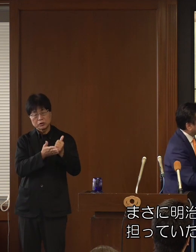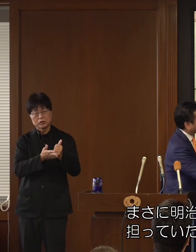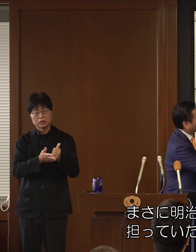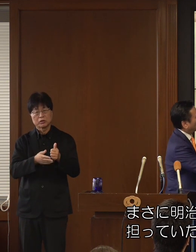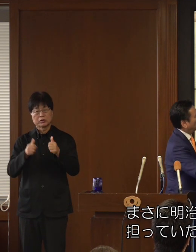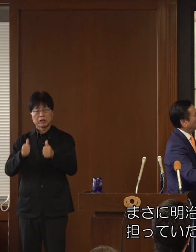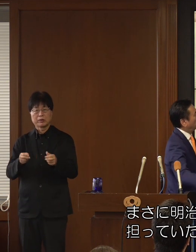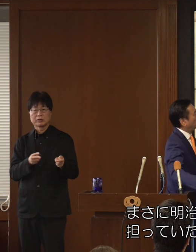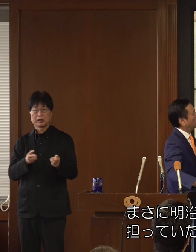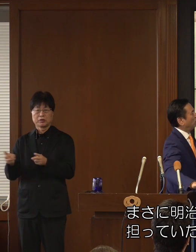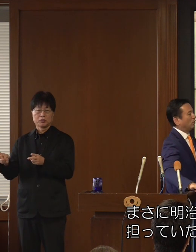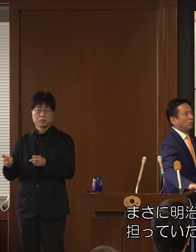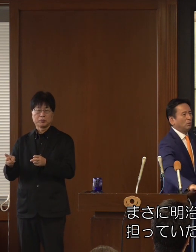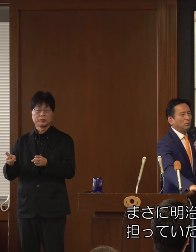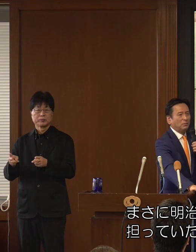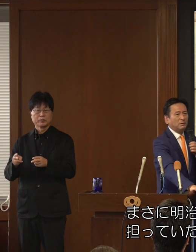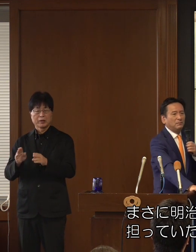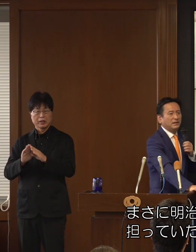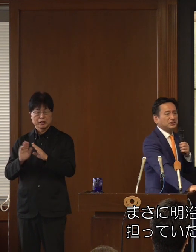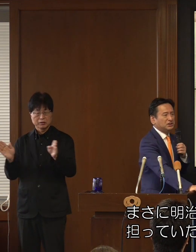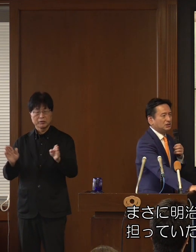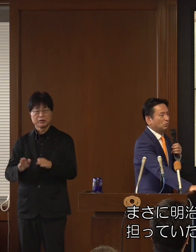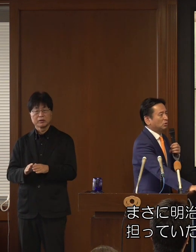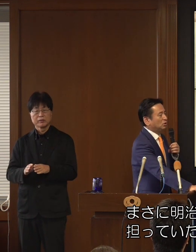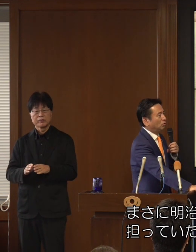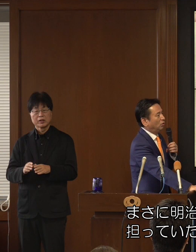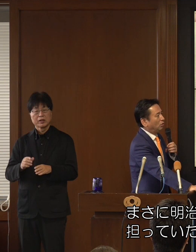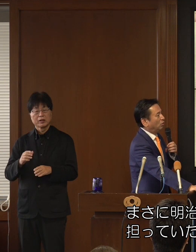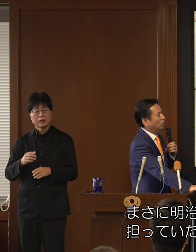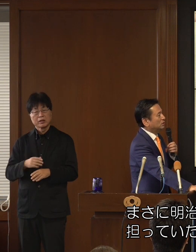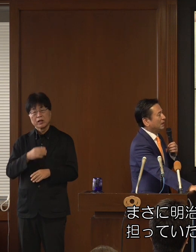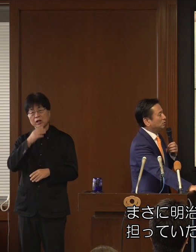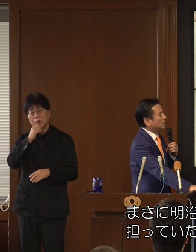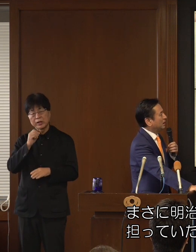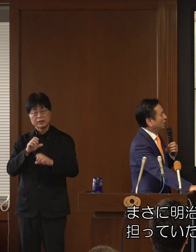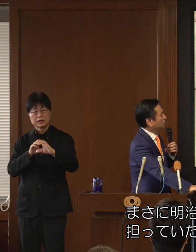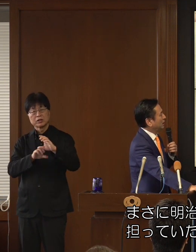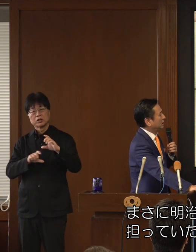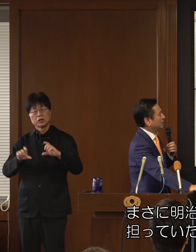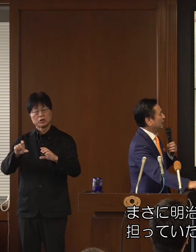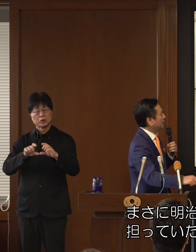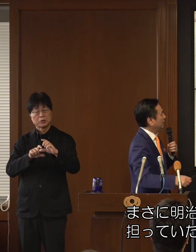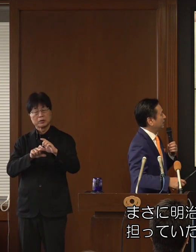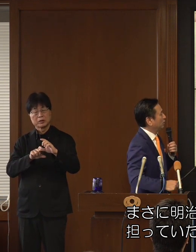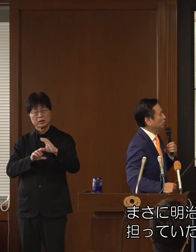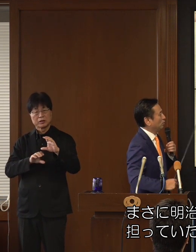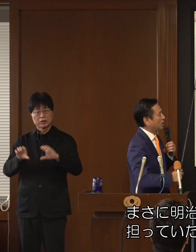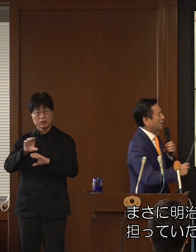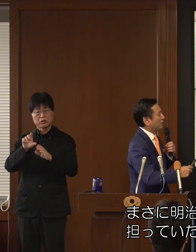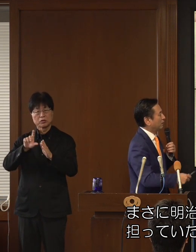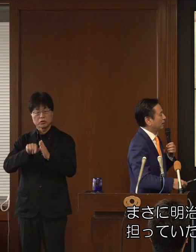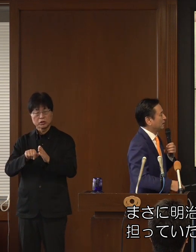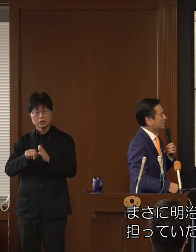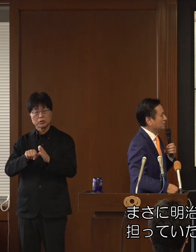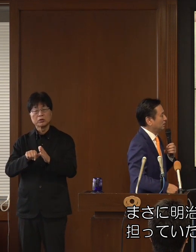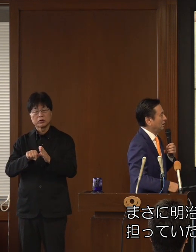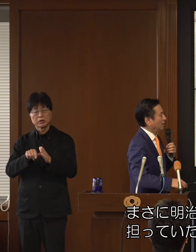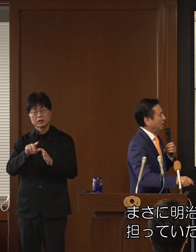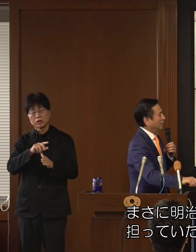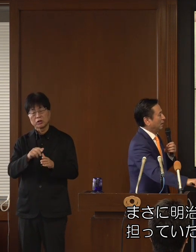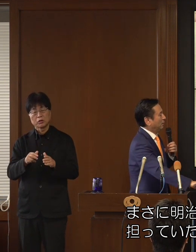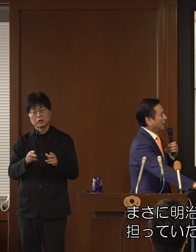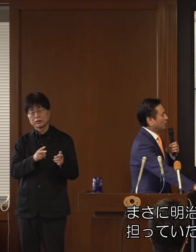まさにこの明治維新の時の制度設計をして担っていたのにもかかわら